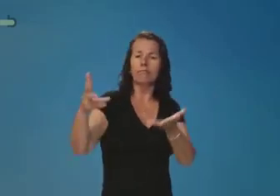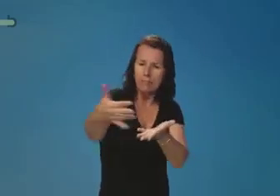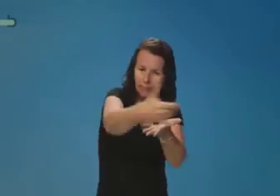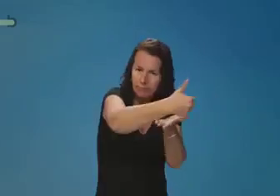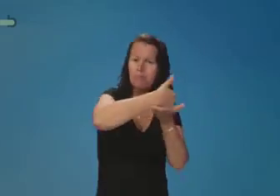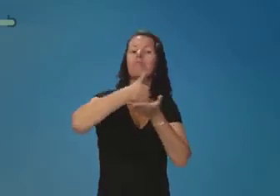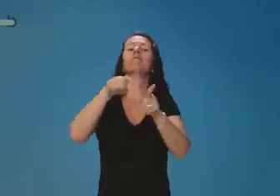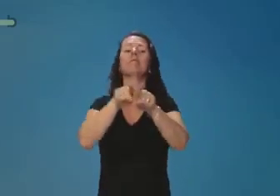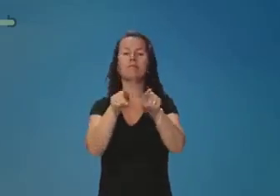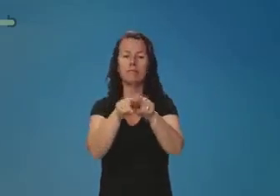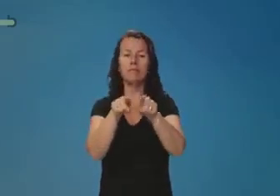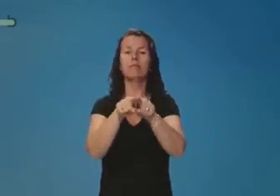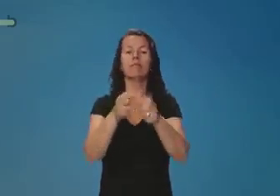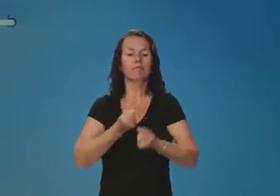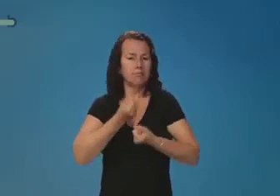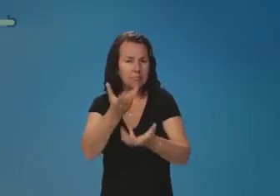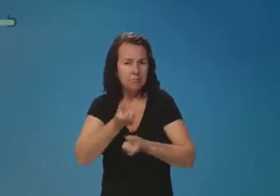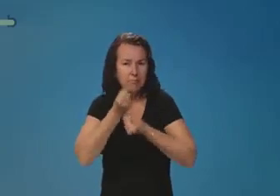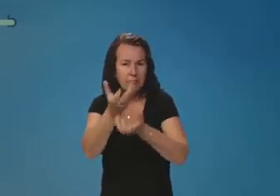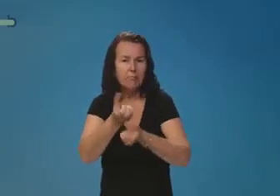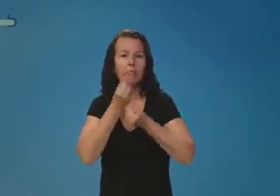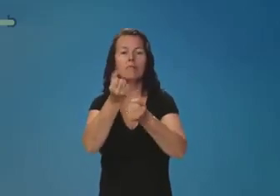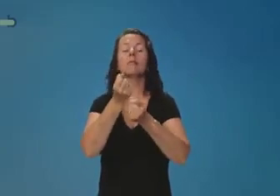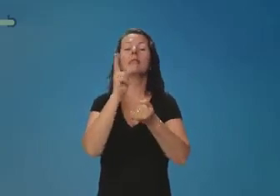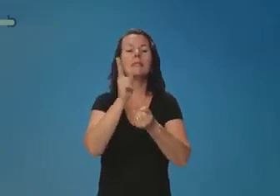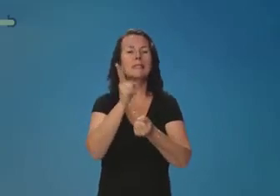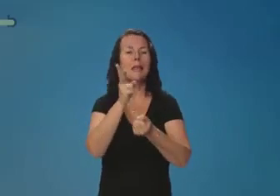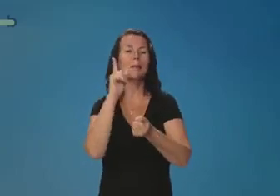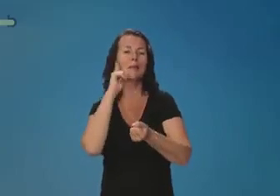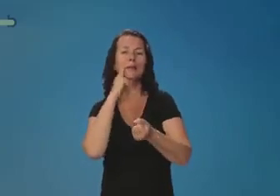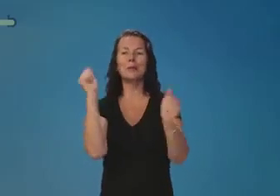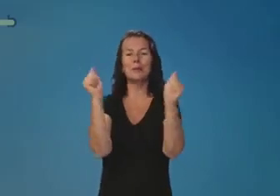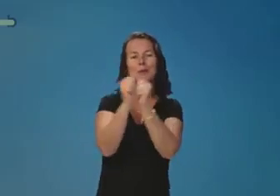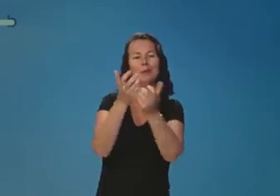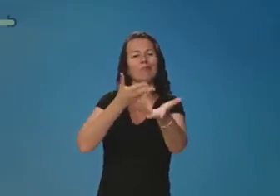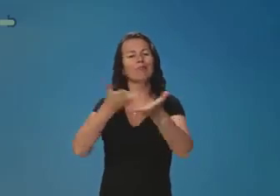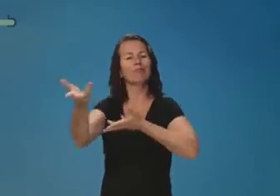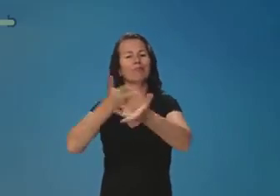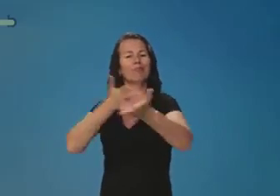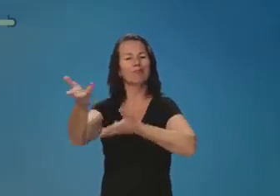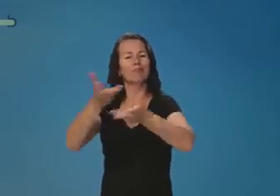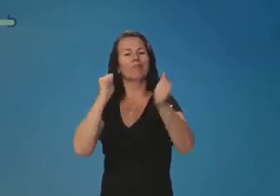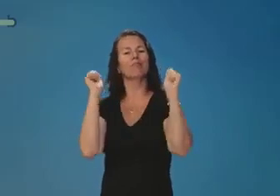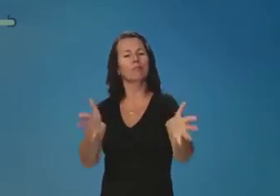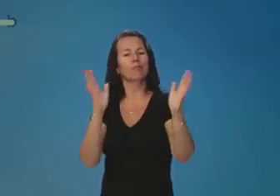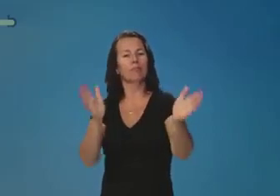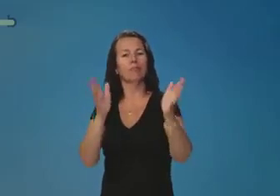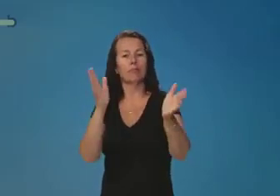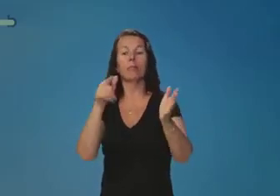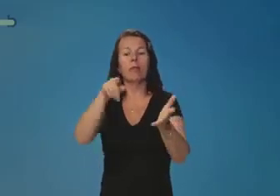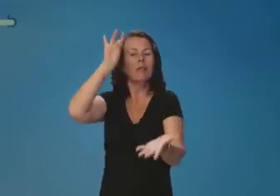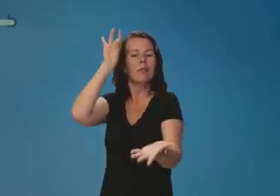Os dados foram gerados pela interação entre os pares surdos. Esses diálogos em Libras foram